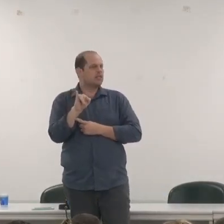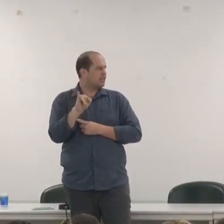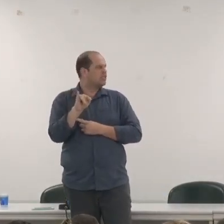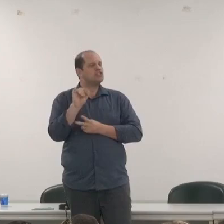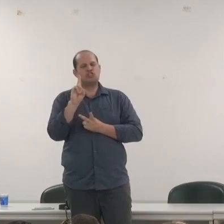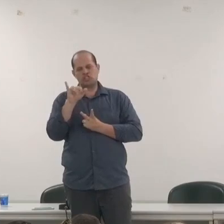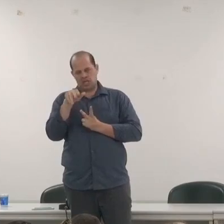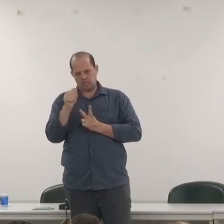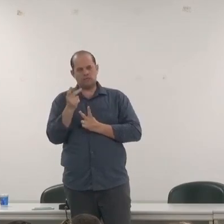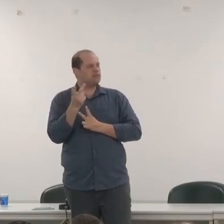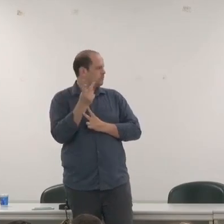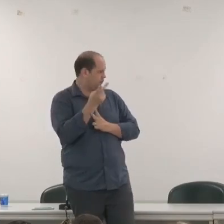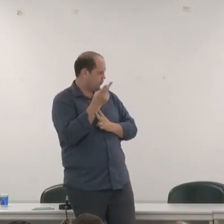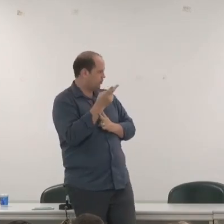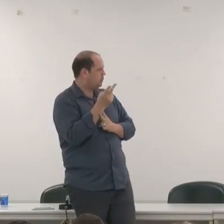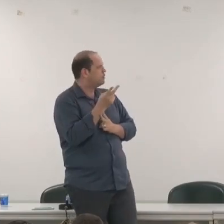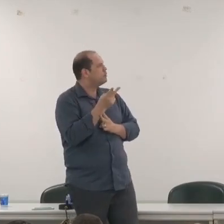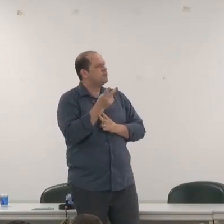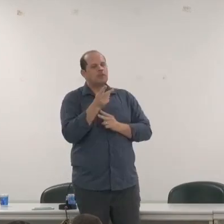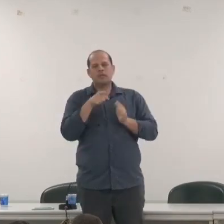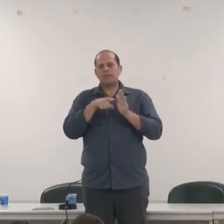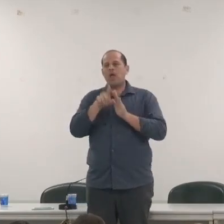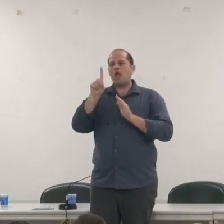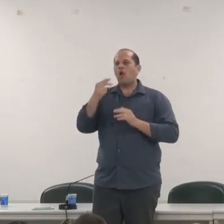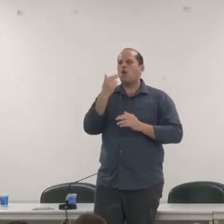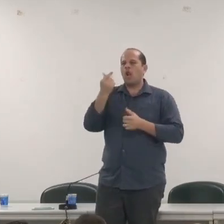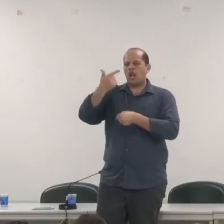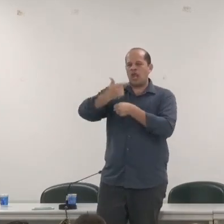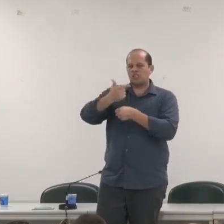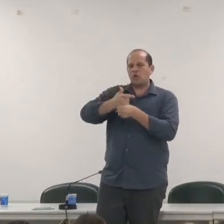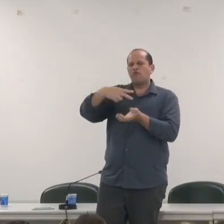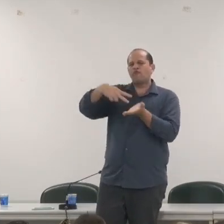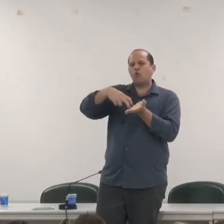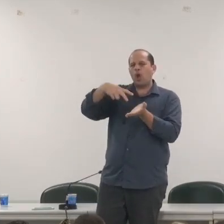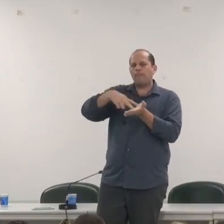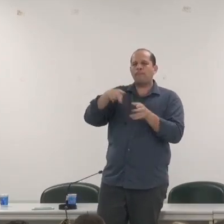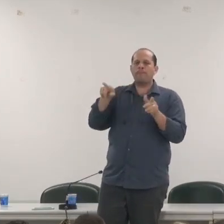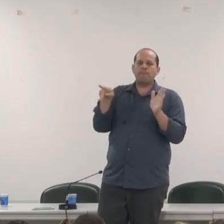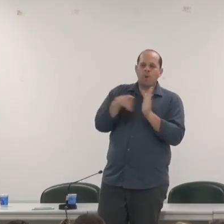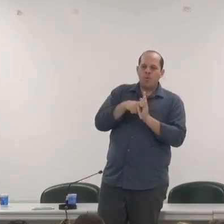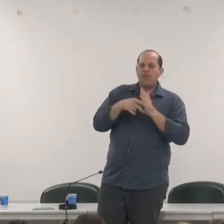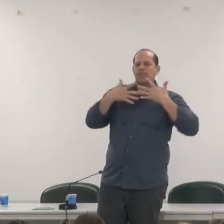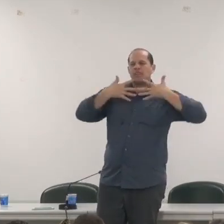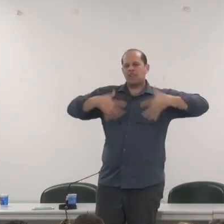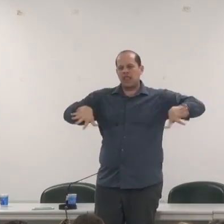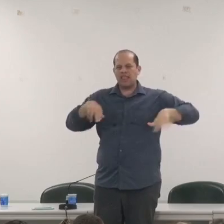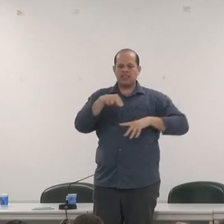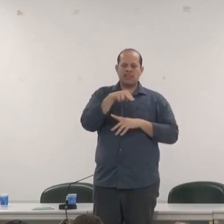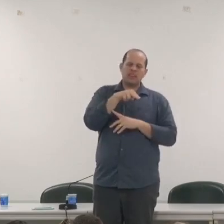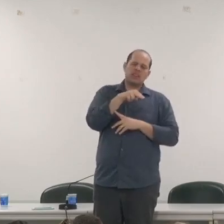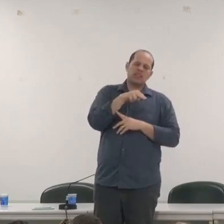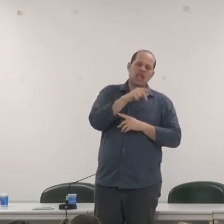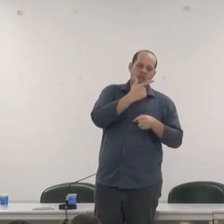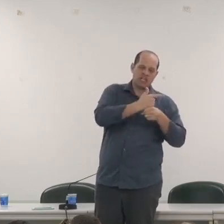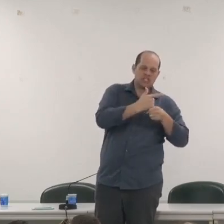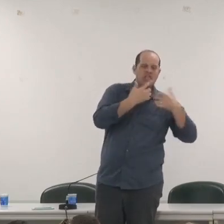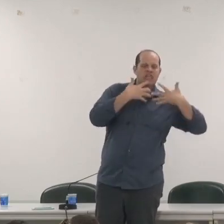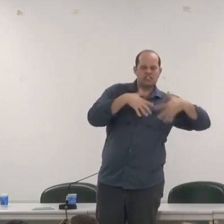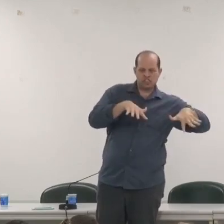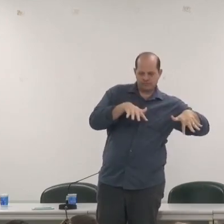Pensando, então, a partir de Prentari e Paden, uma publicação de 2001, eles vão falar que há